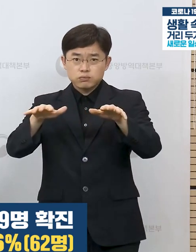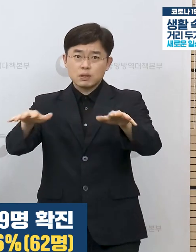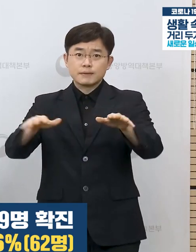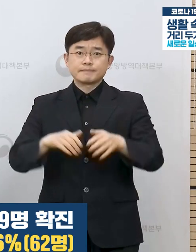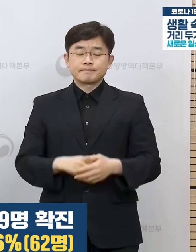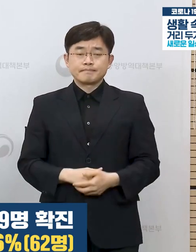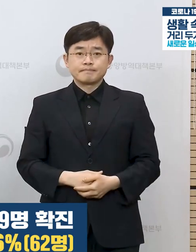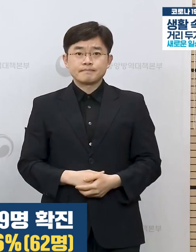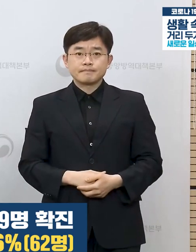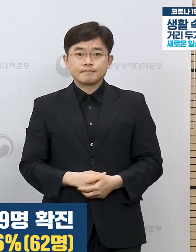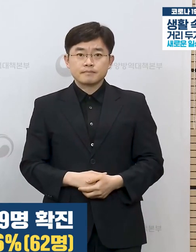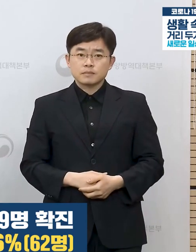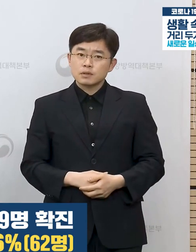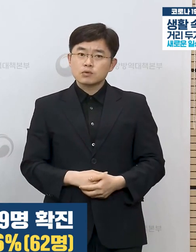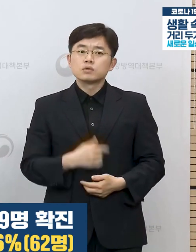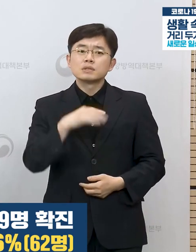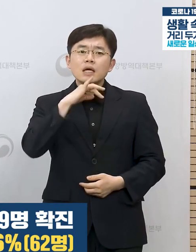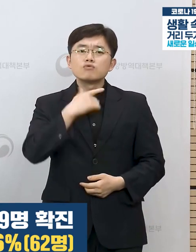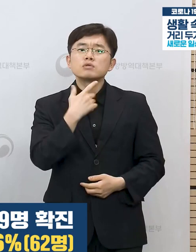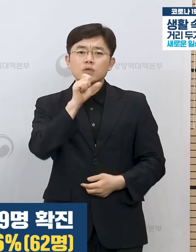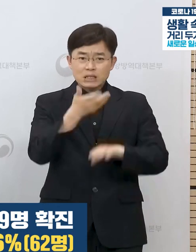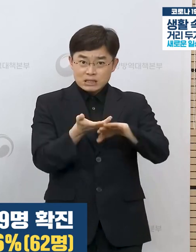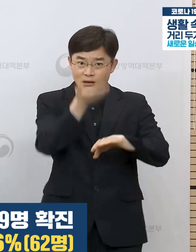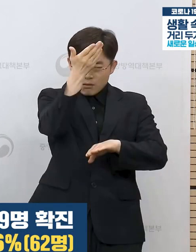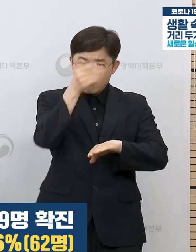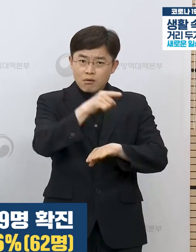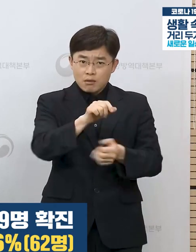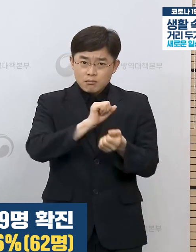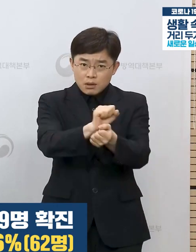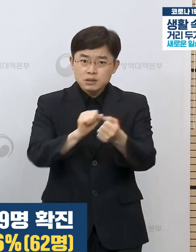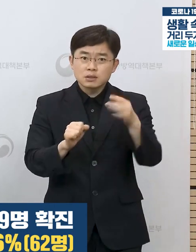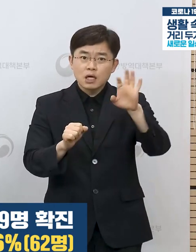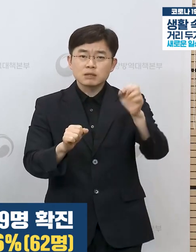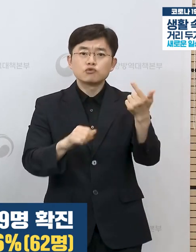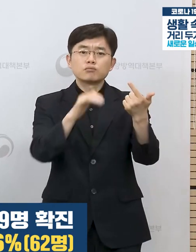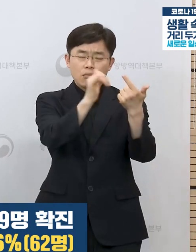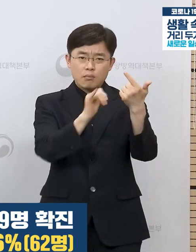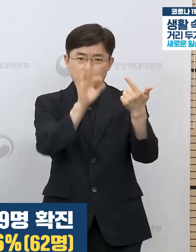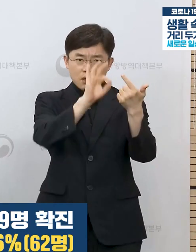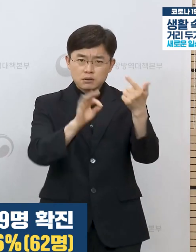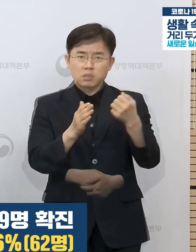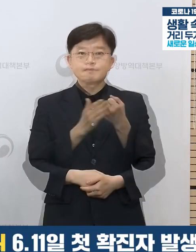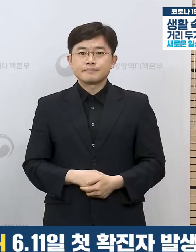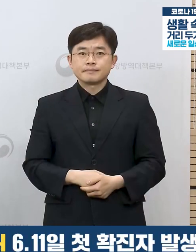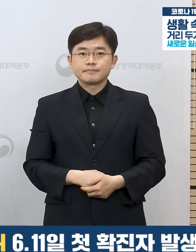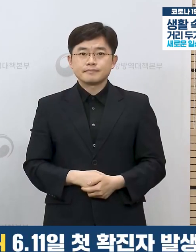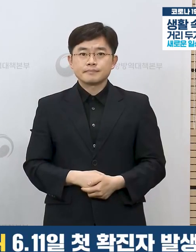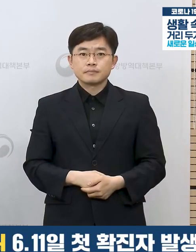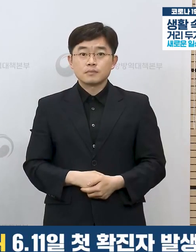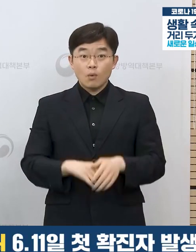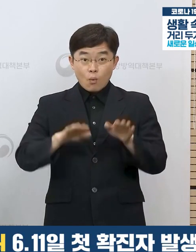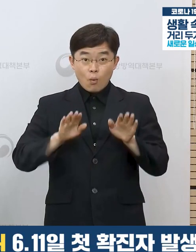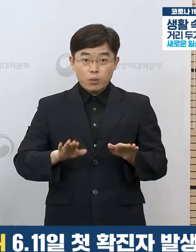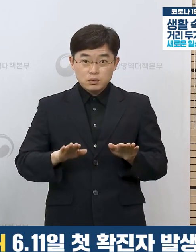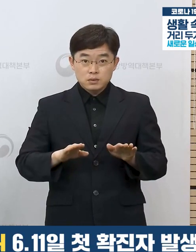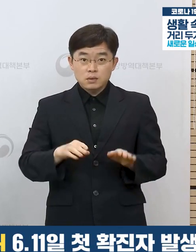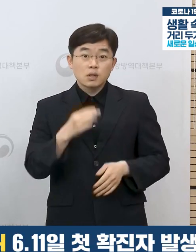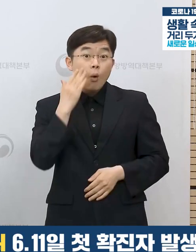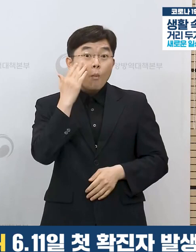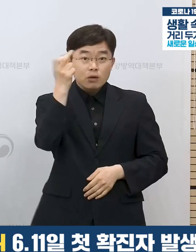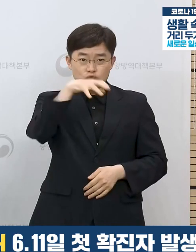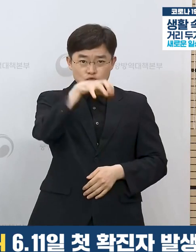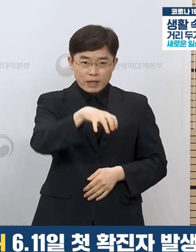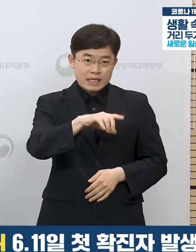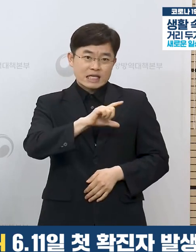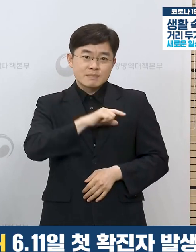이어지고 있으며 65세 이상이 44.6%를 차지하고 있습니다. 금일 서울 도봉구의